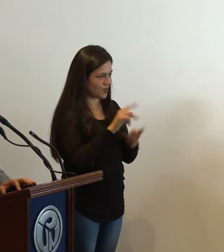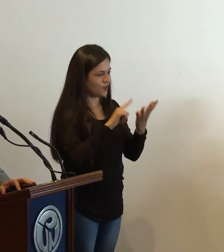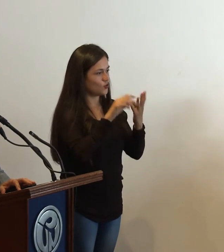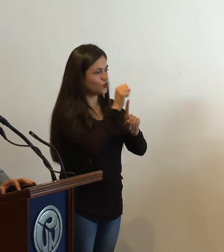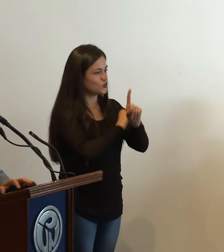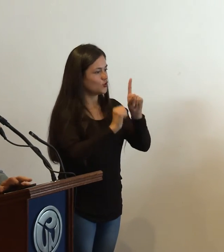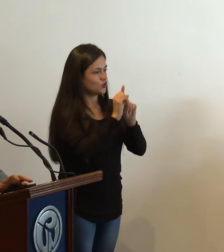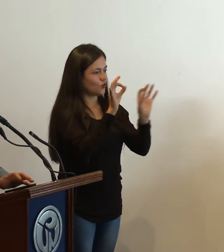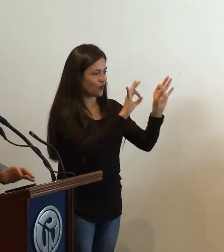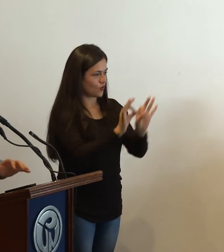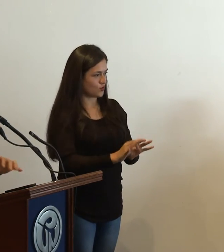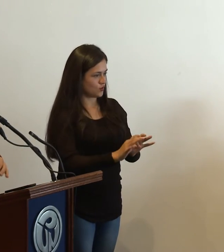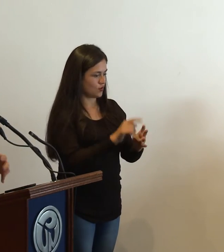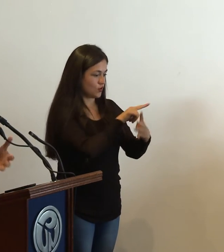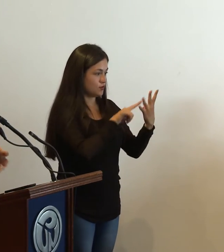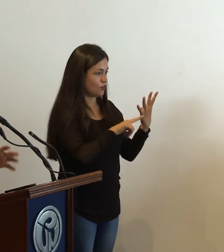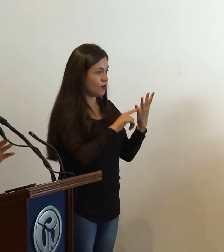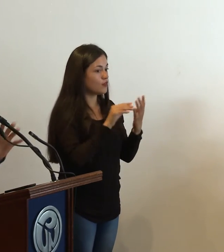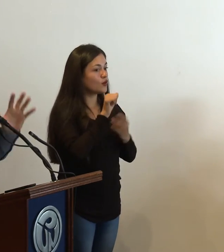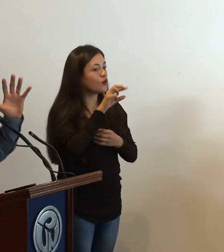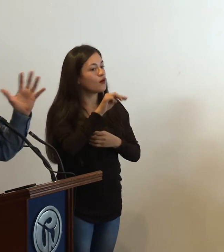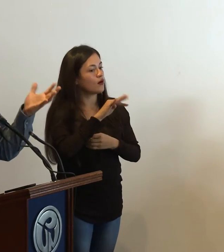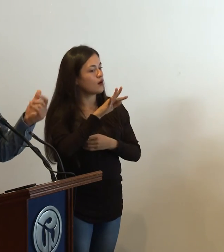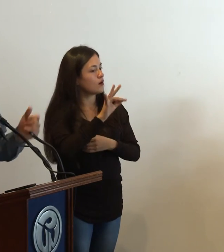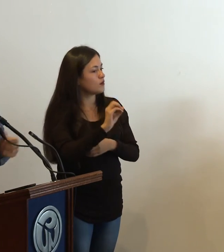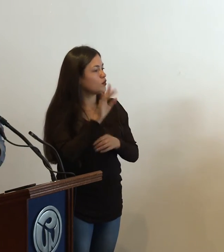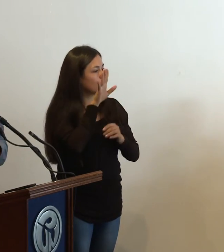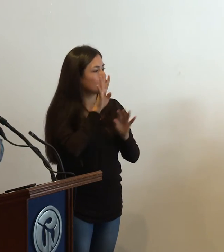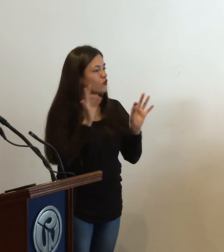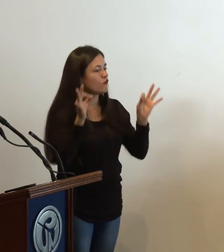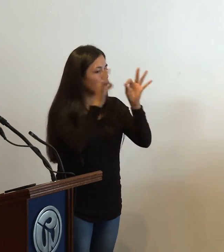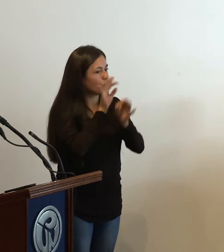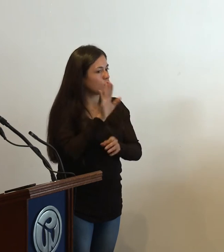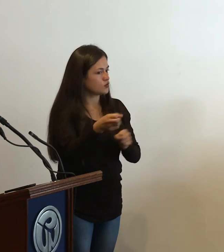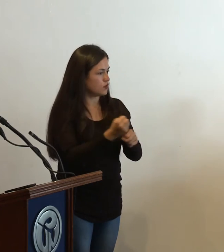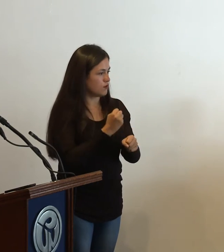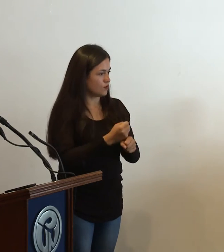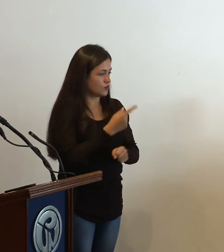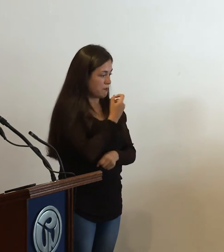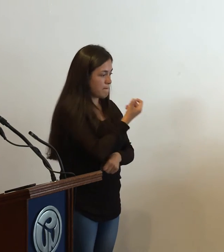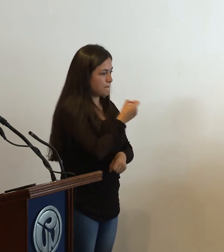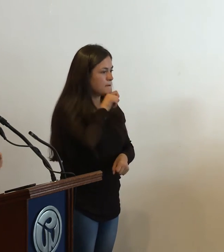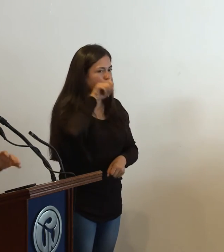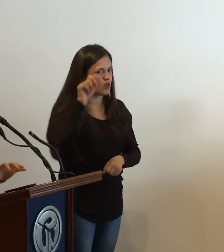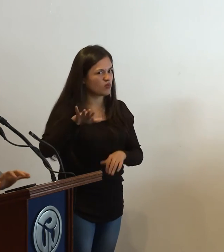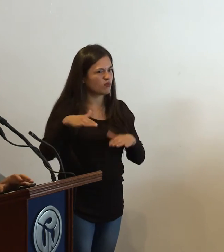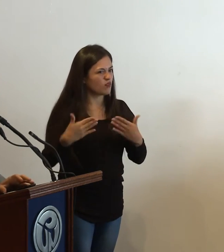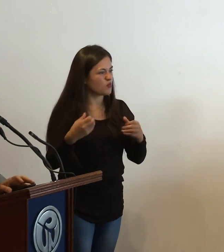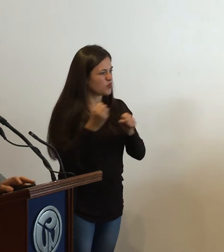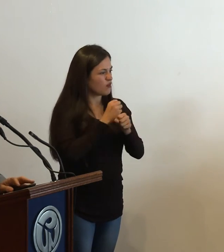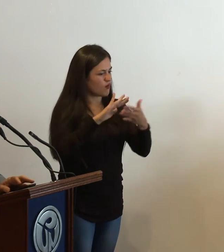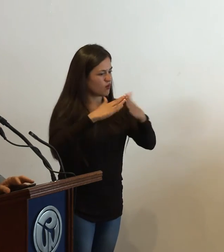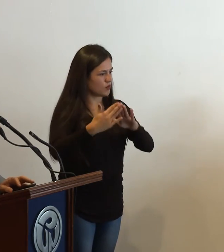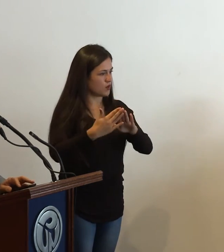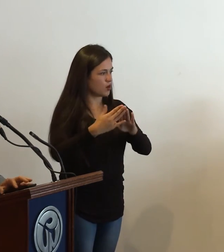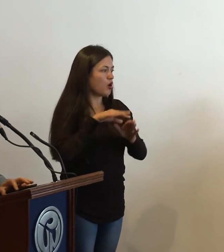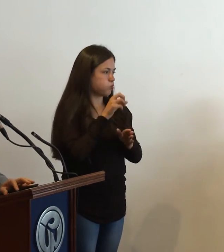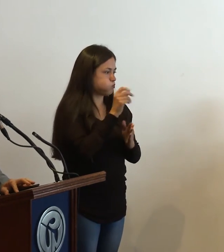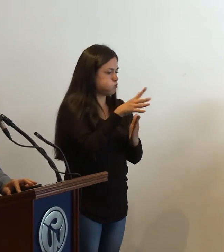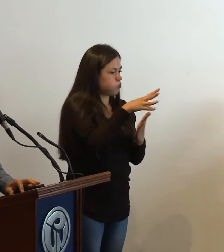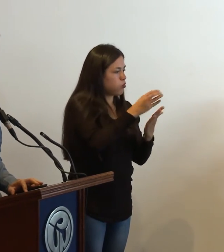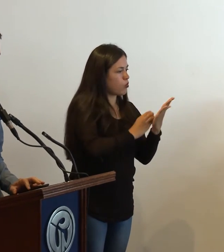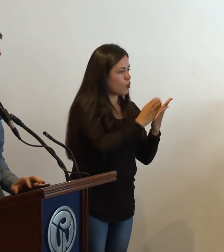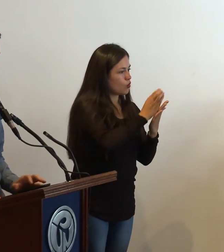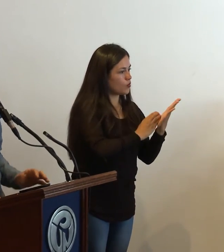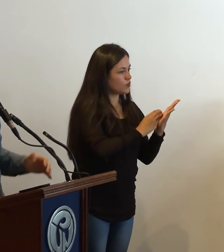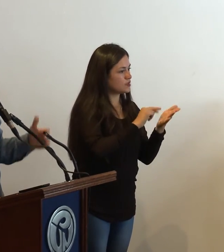socio-organizacional. Entonces, si me preguntan cómo estamos mirando el tema de la educación comunitaria, pues para el caso curricular estaríamos asumiéndolo